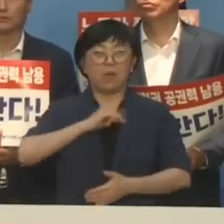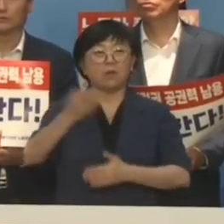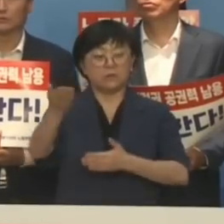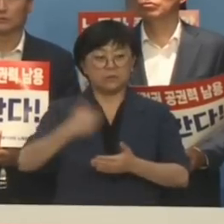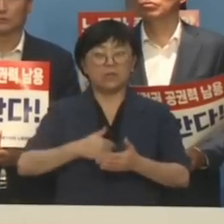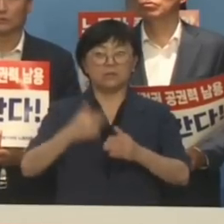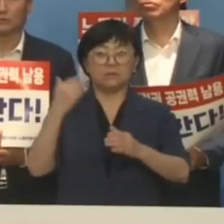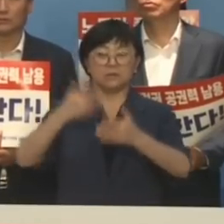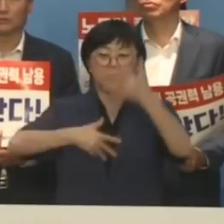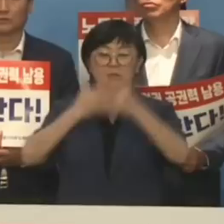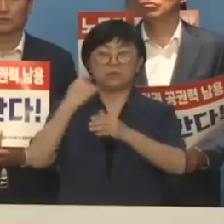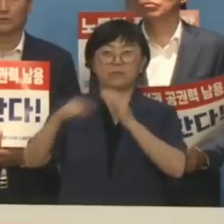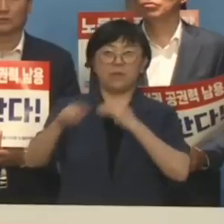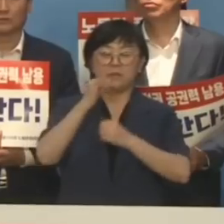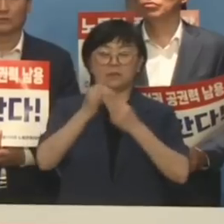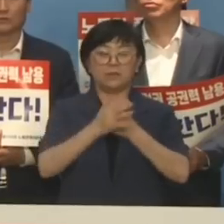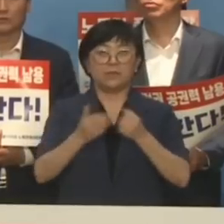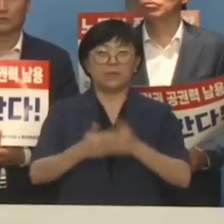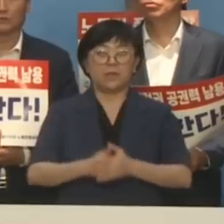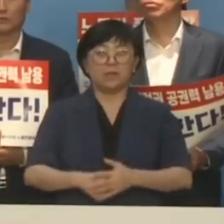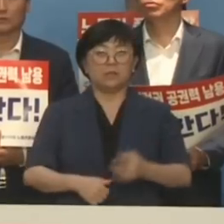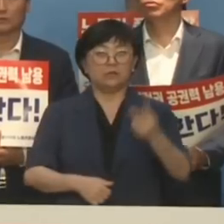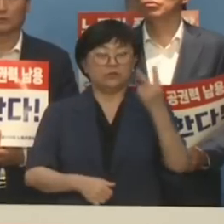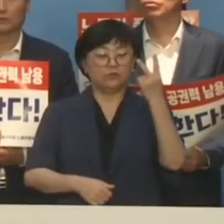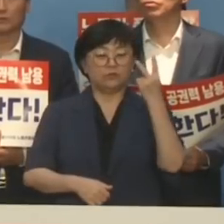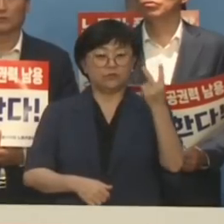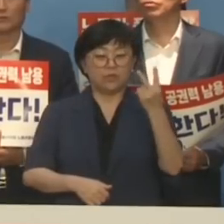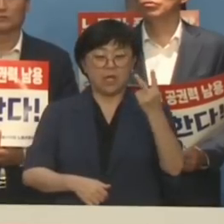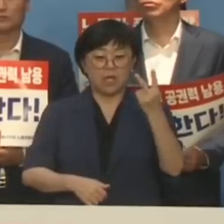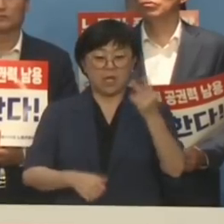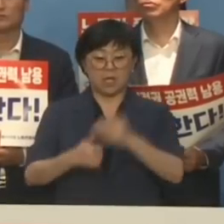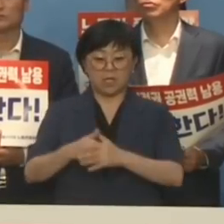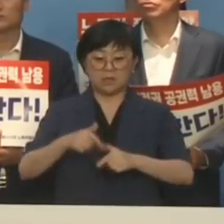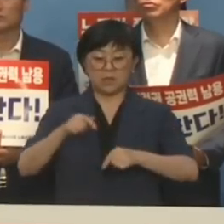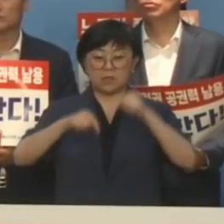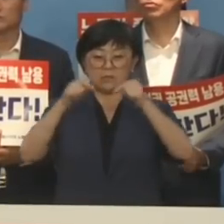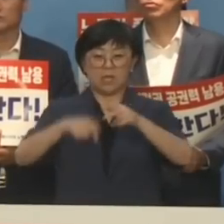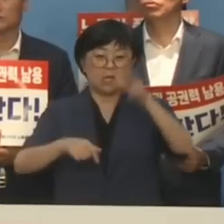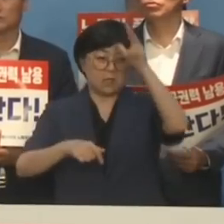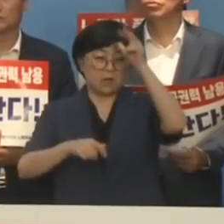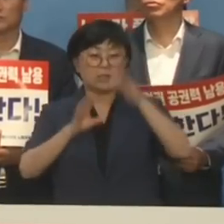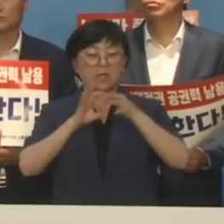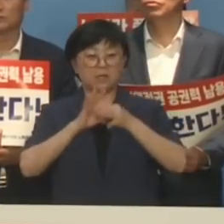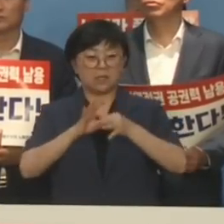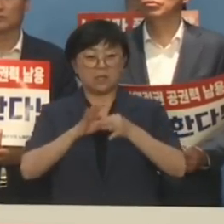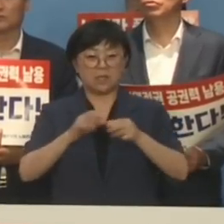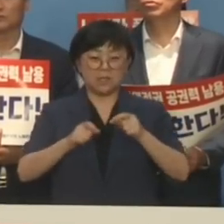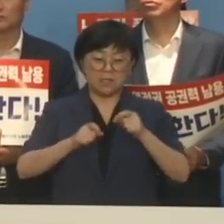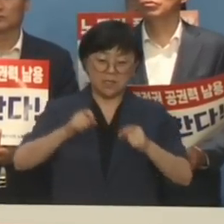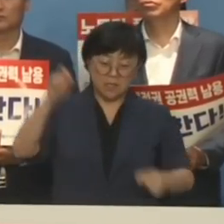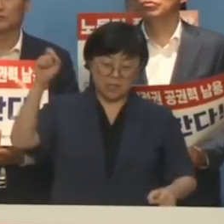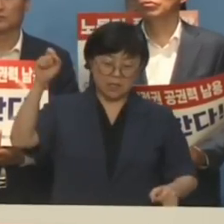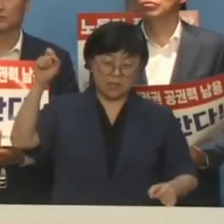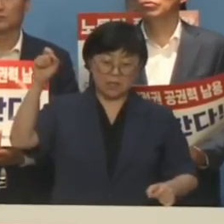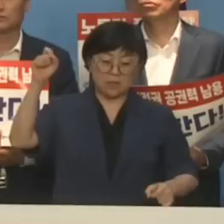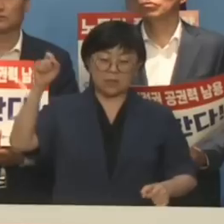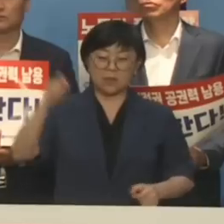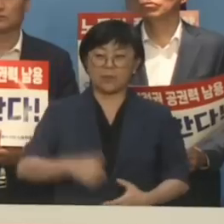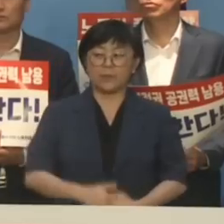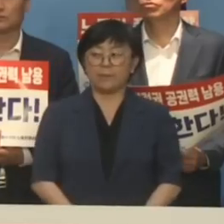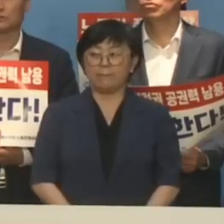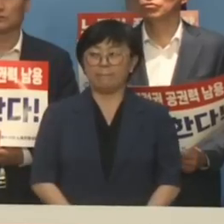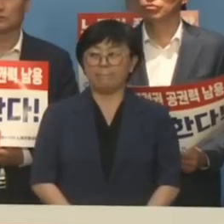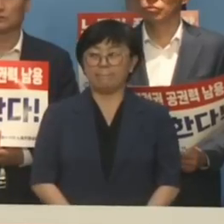주십시오. 저희가 영상을 드리겠습니다. 두 대의 사다리 차에 타고 올라온 경찰들에 의해서 그 긴